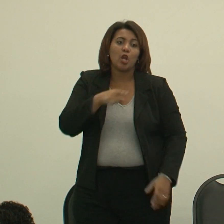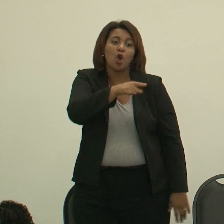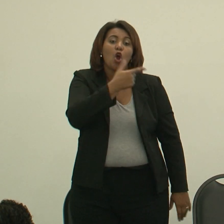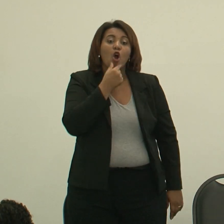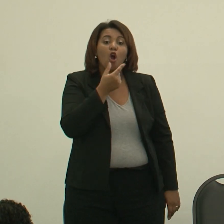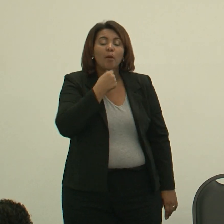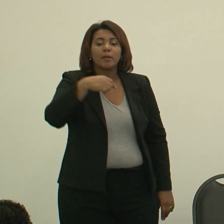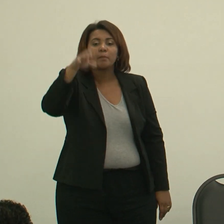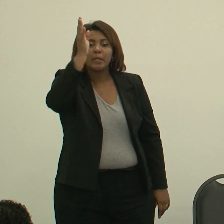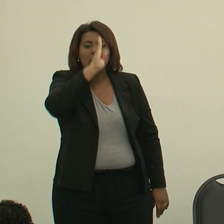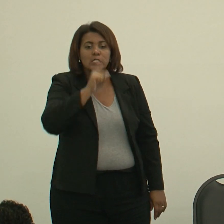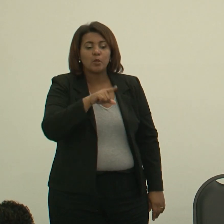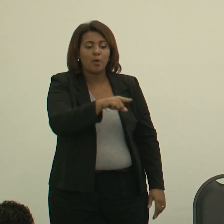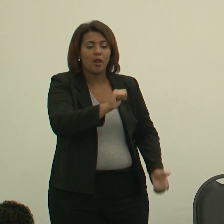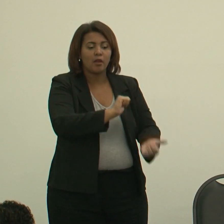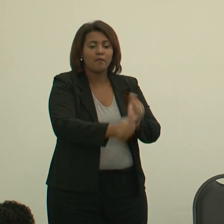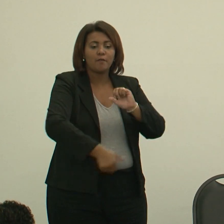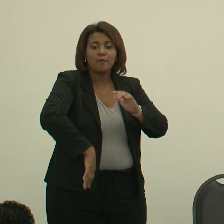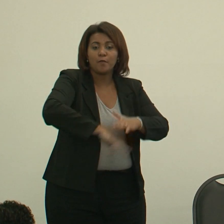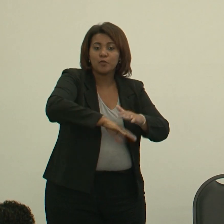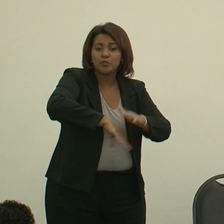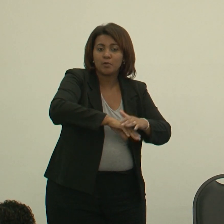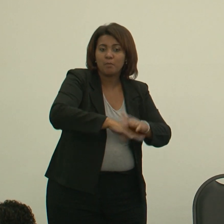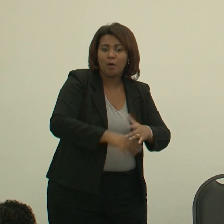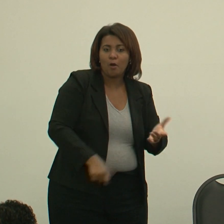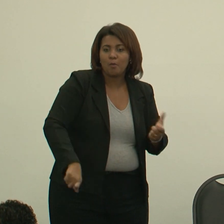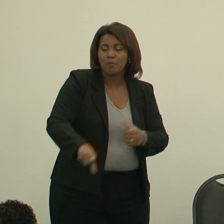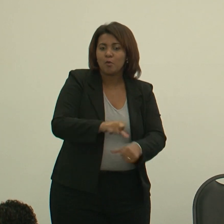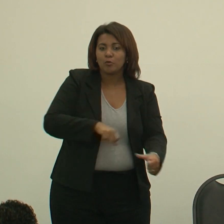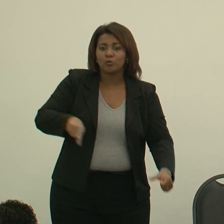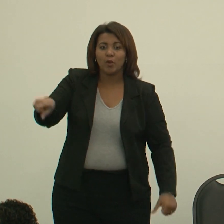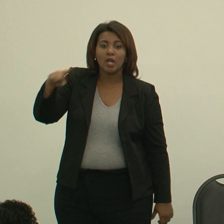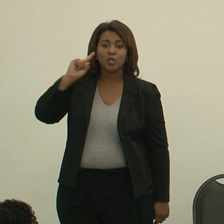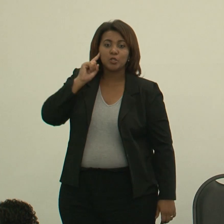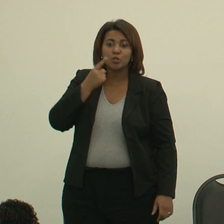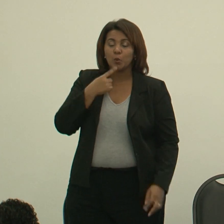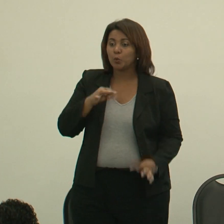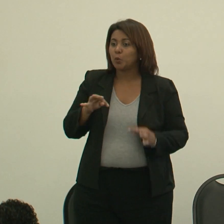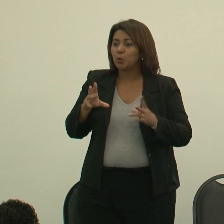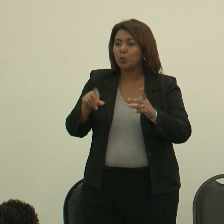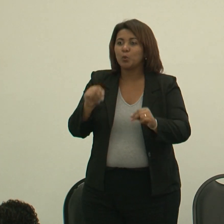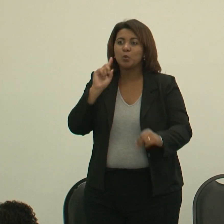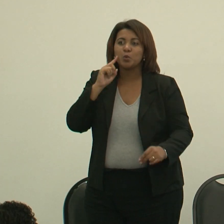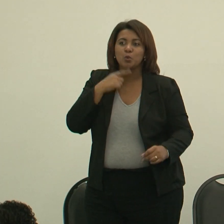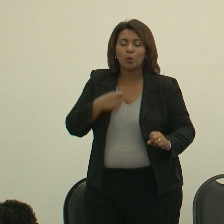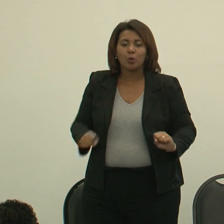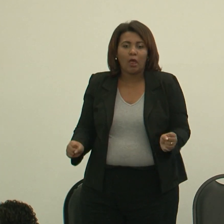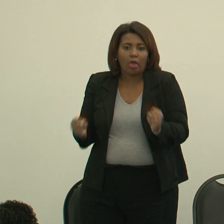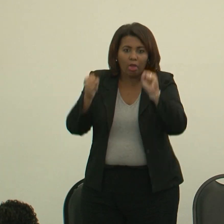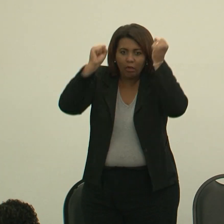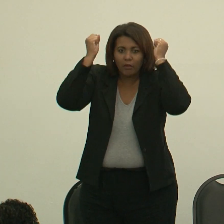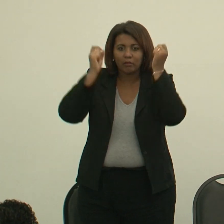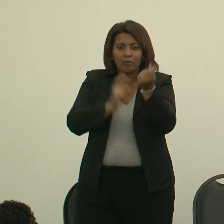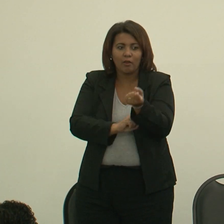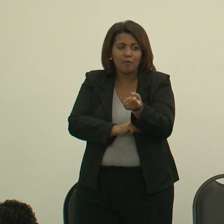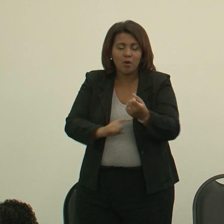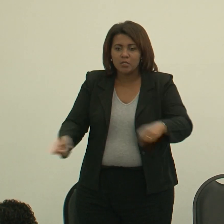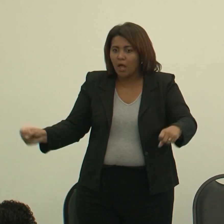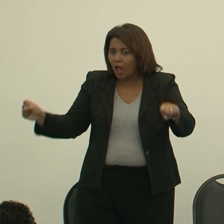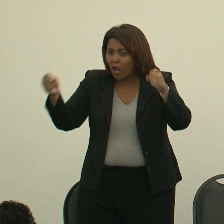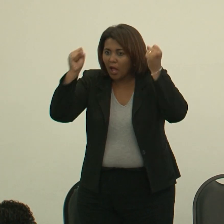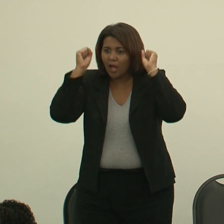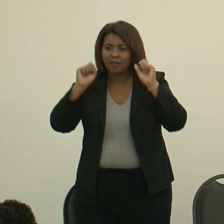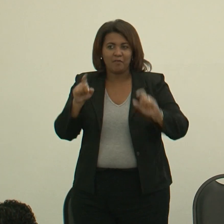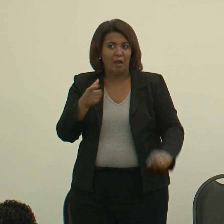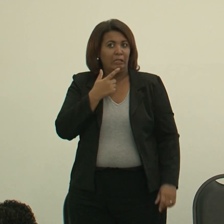futebol. Um estereótipo de surdo, que todo surdo é nervoso. A gente não ouve, não vê isso